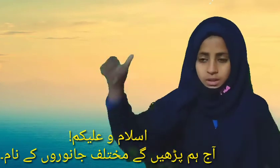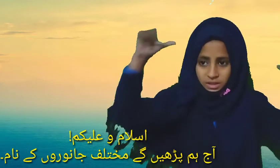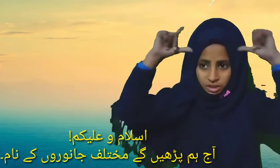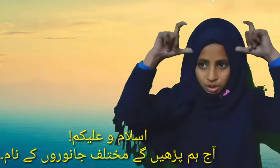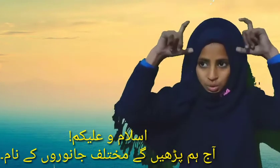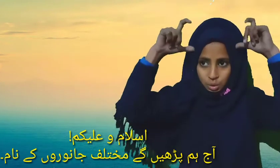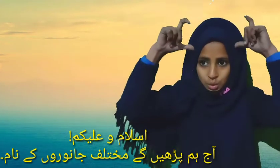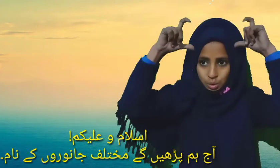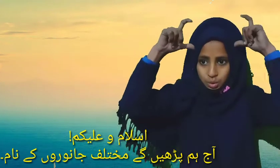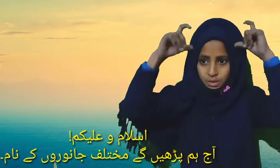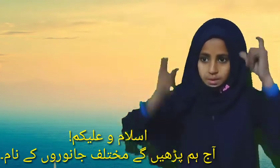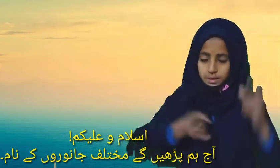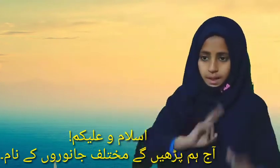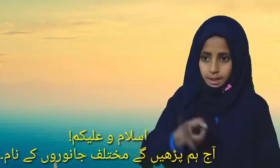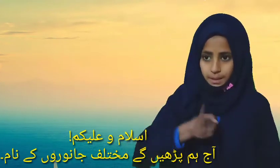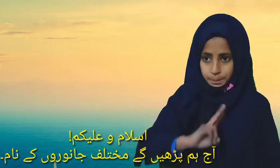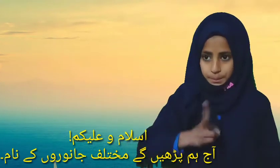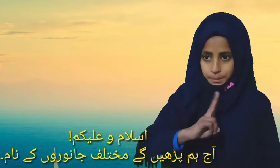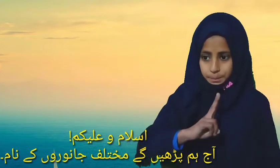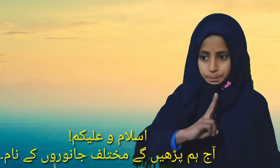जानवरों के नाम।